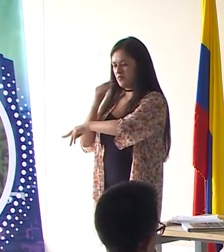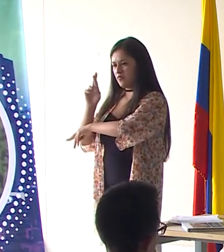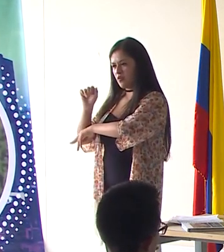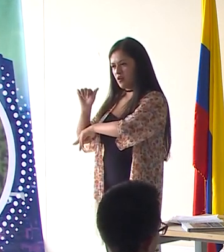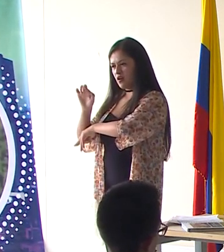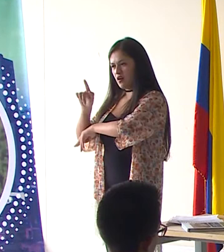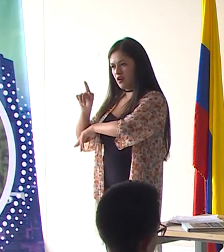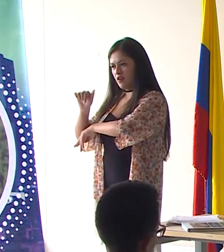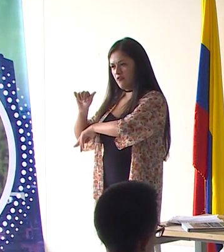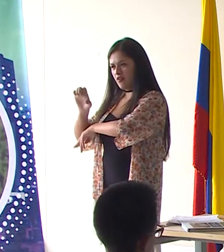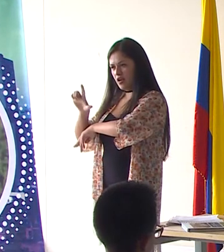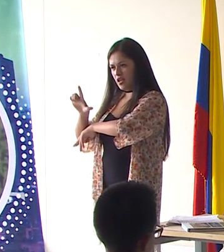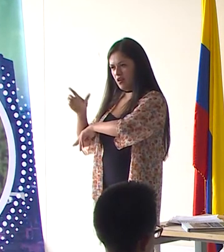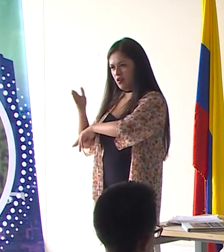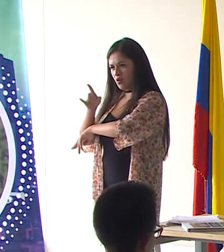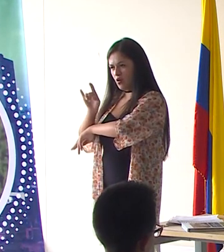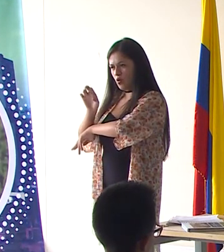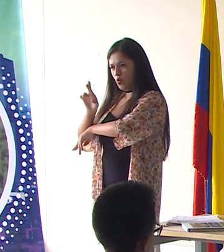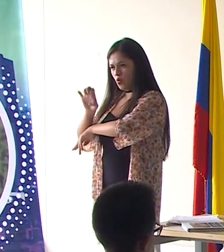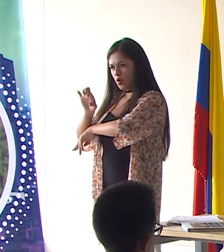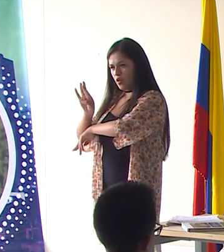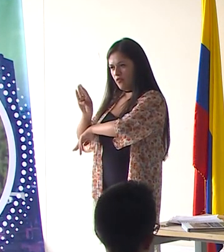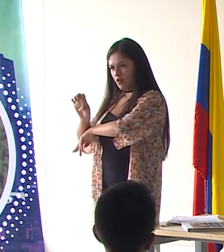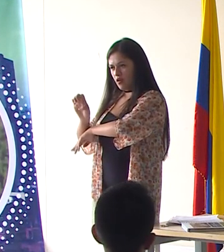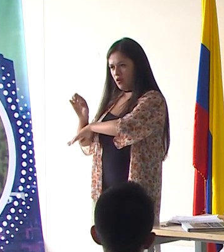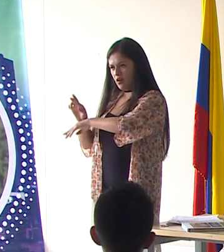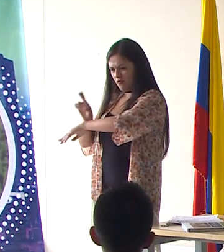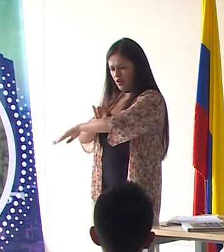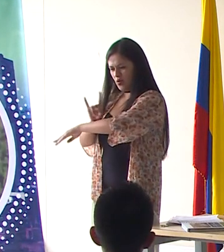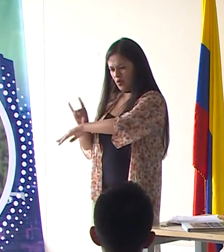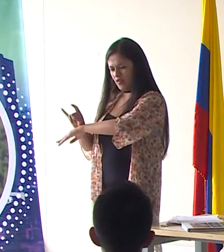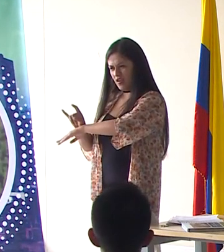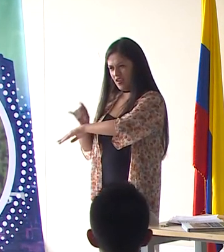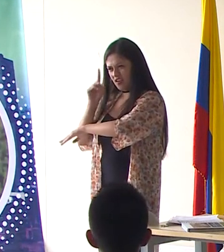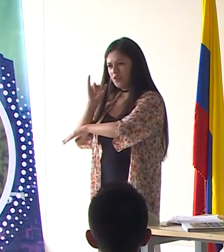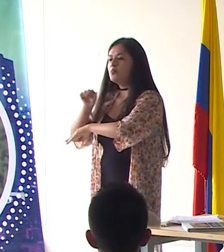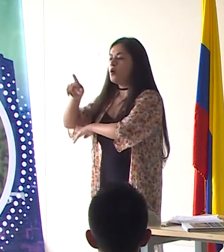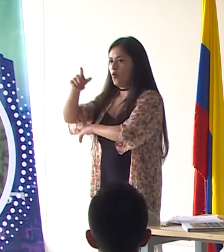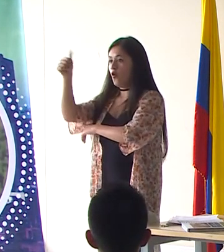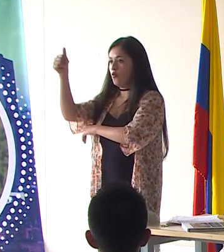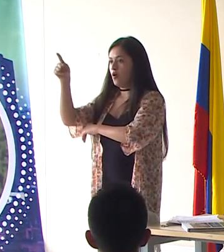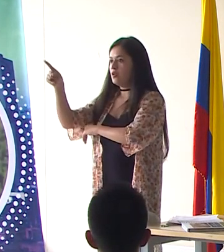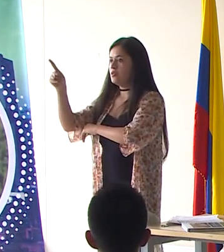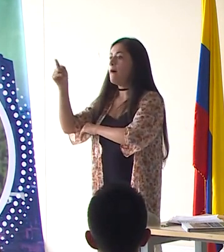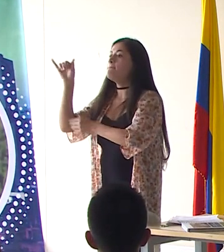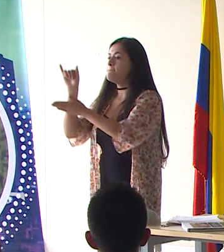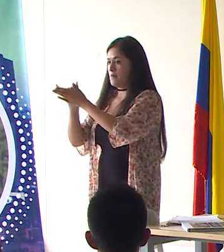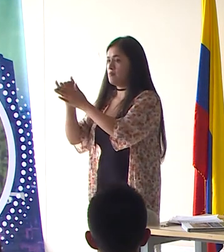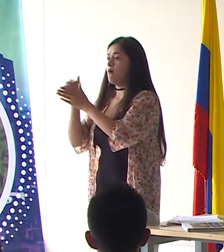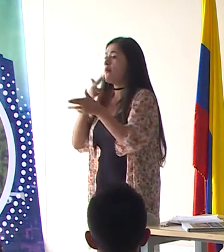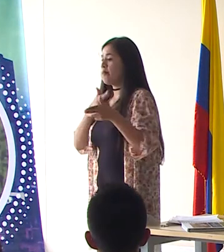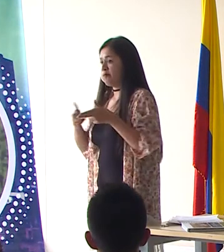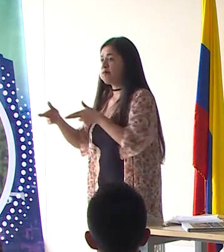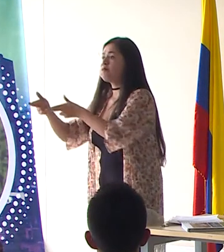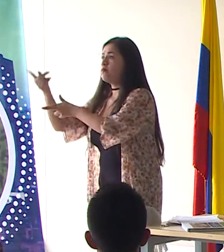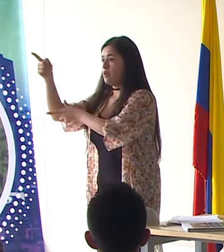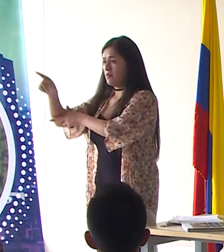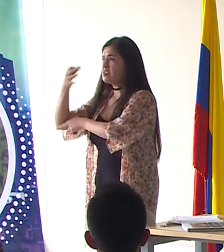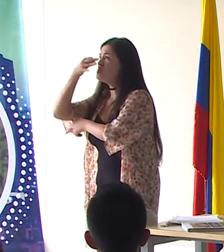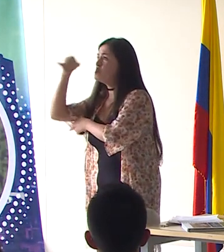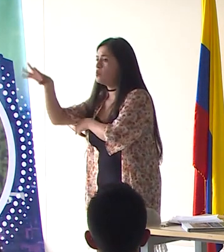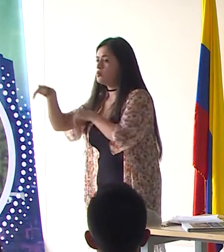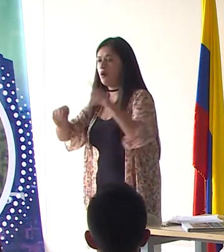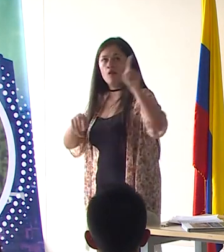con sus vecinos con las huertas con gente del común desinteresada para ser descontaminada